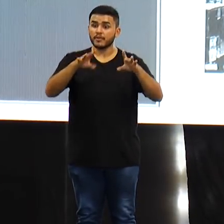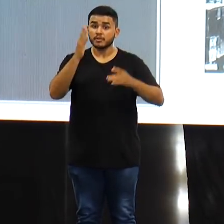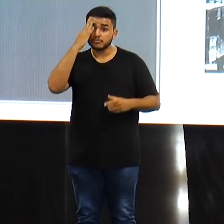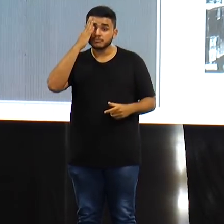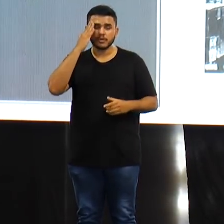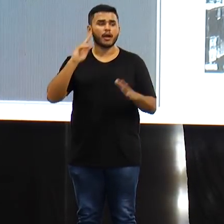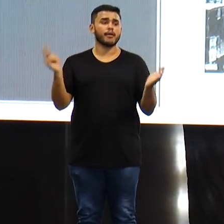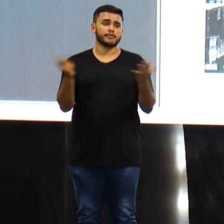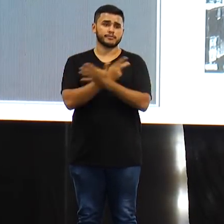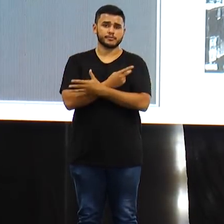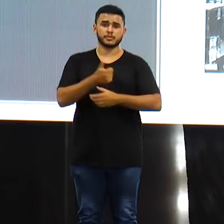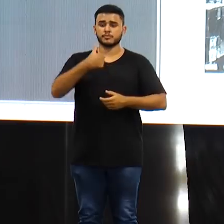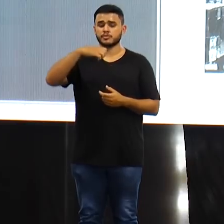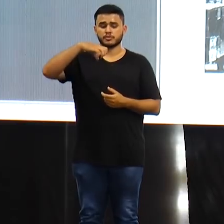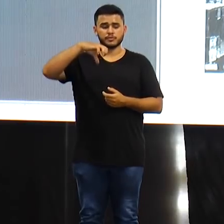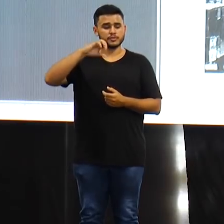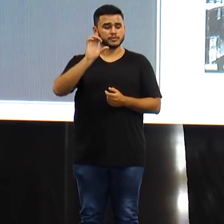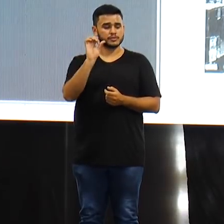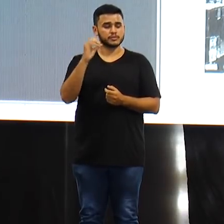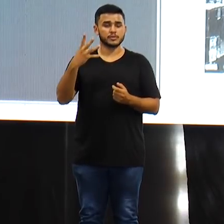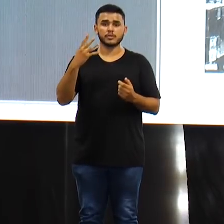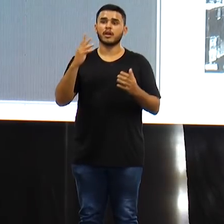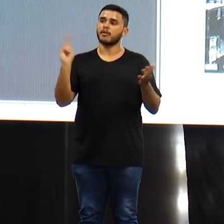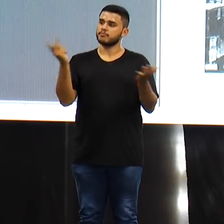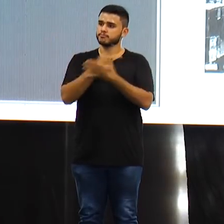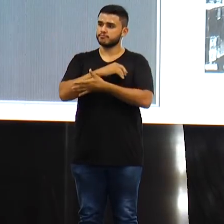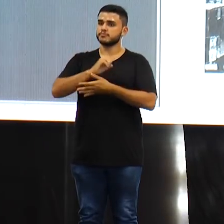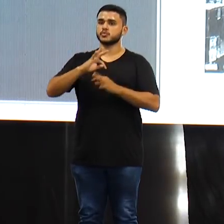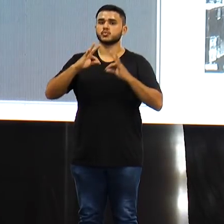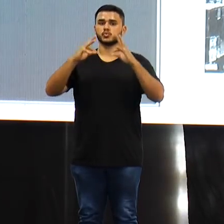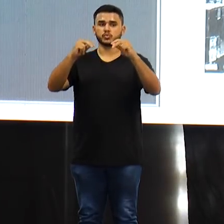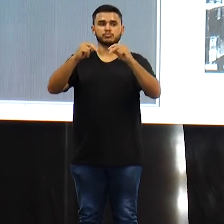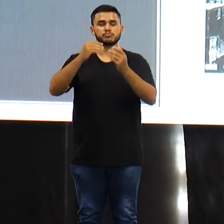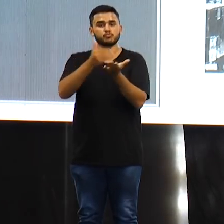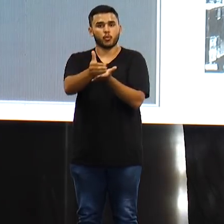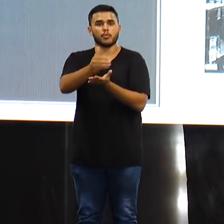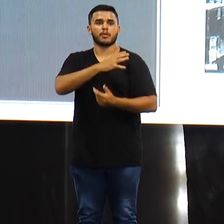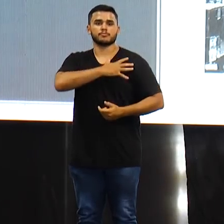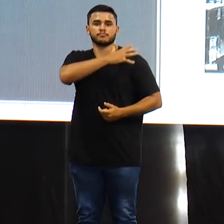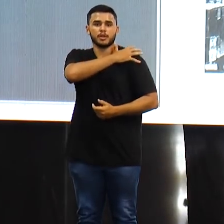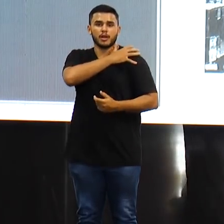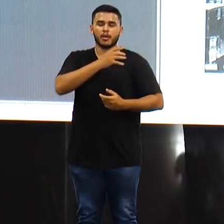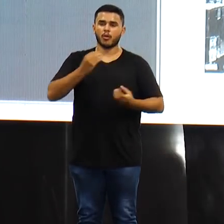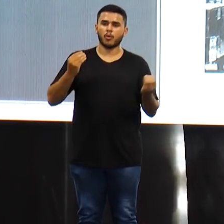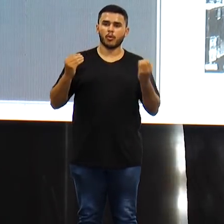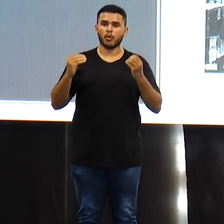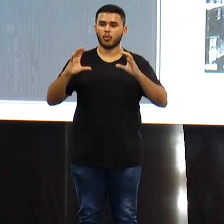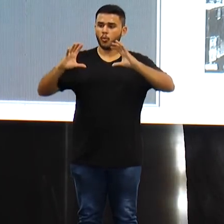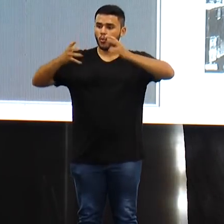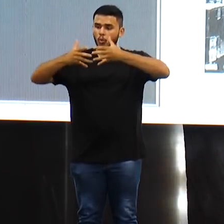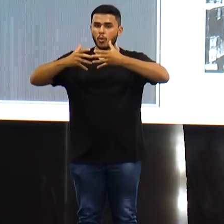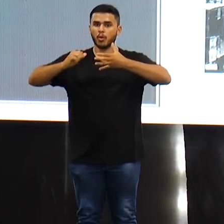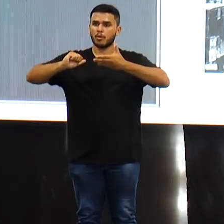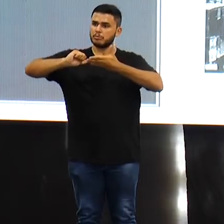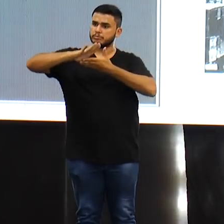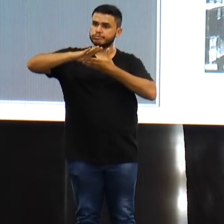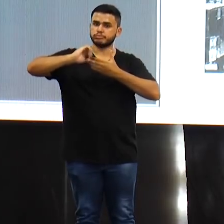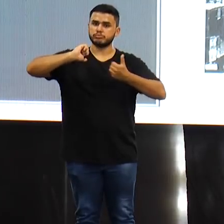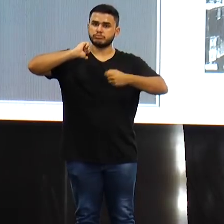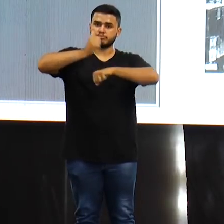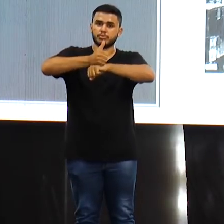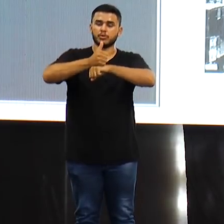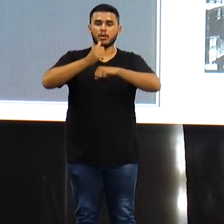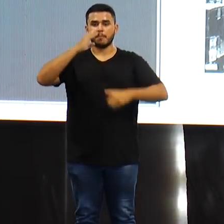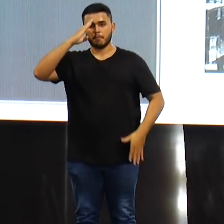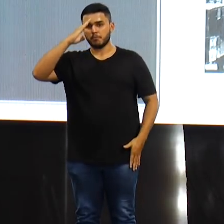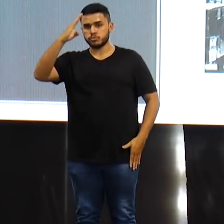1964. O que eu estou querendo te dizer com isso? É uma outra efeméride nesse ano, gente. Eu nem preciso te dizer que esse assunto